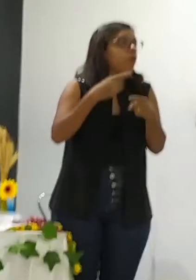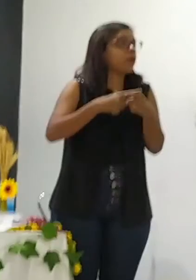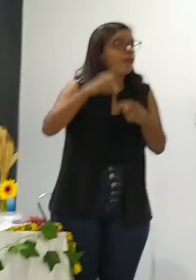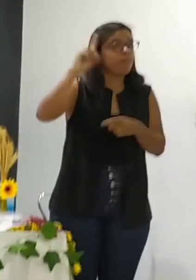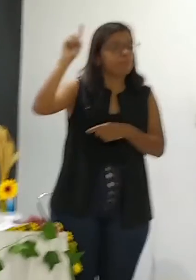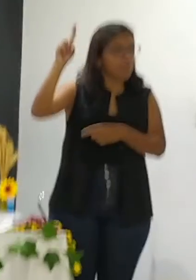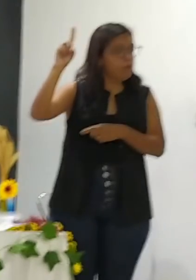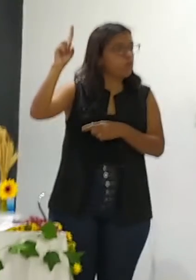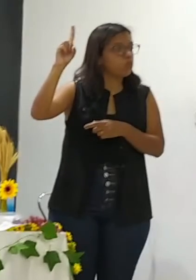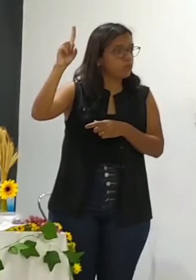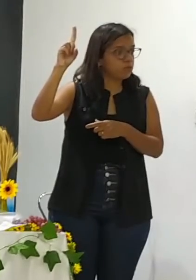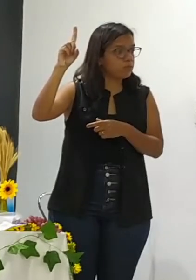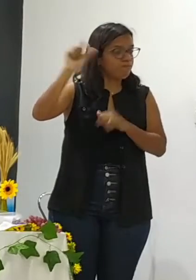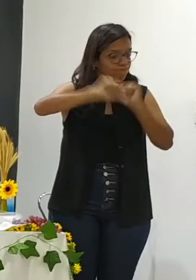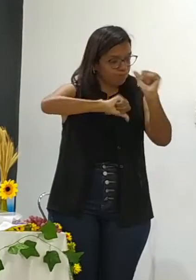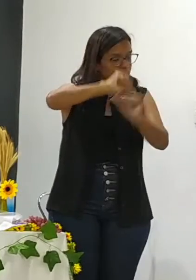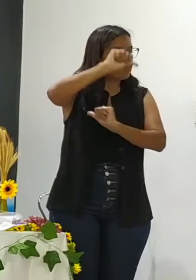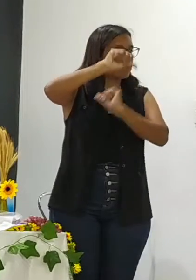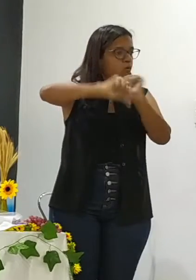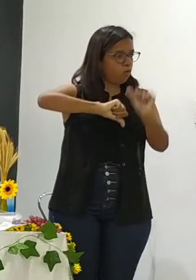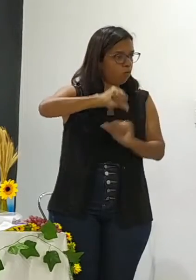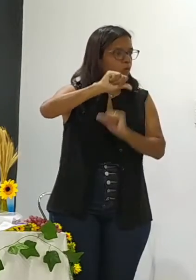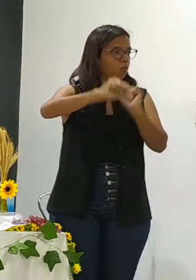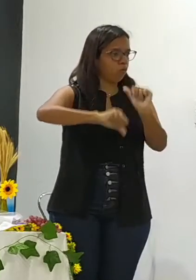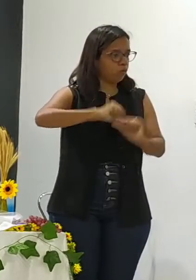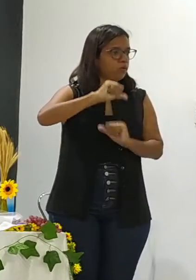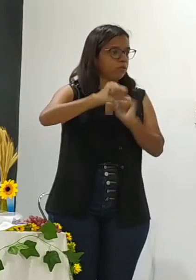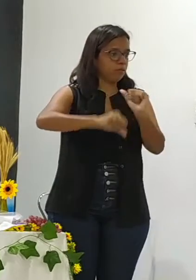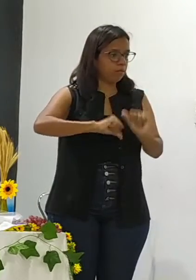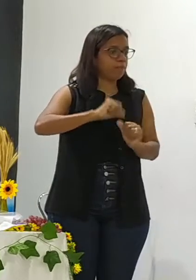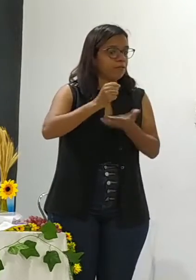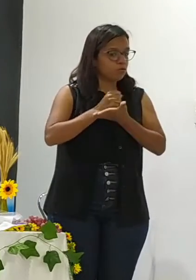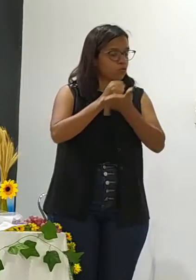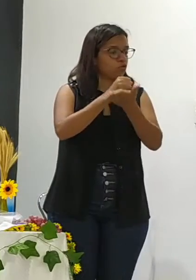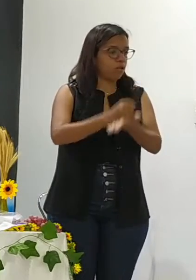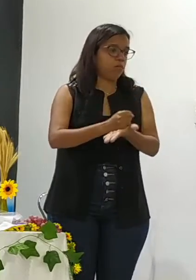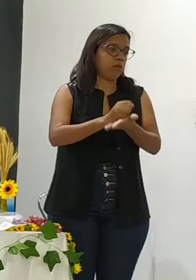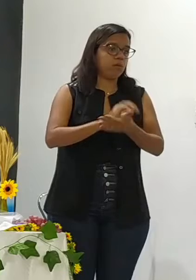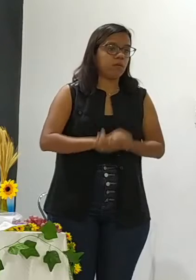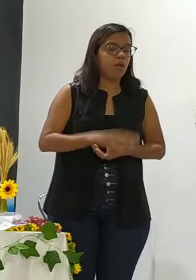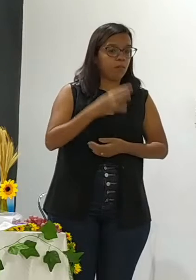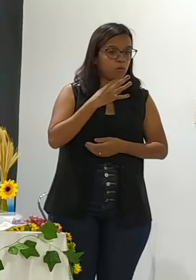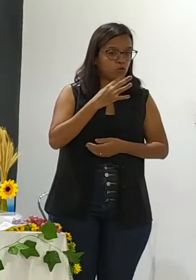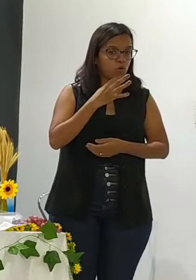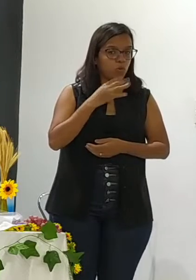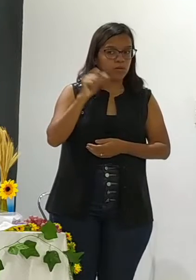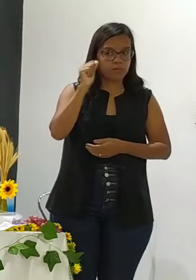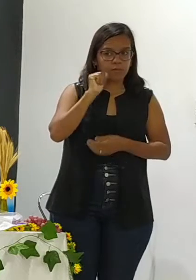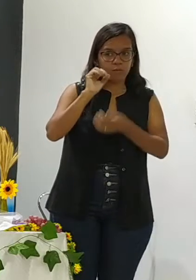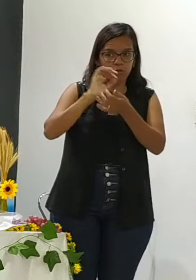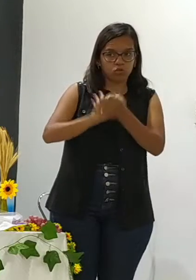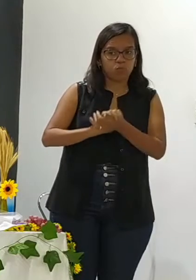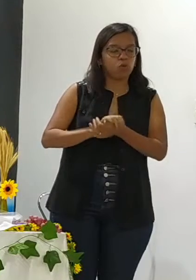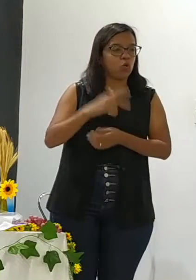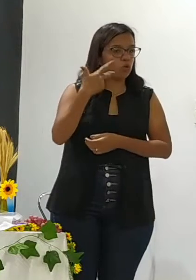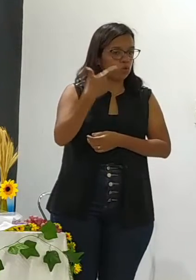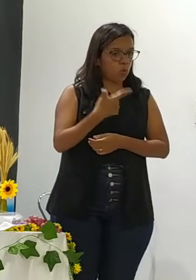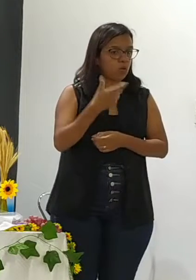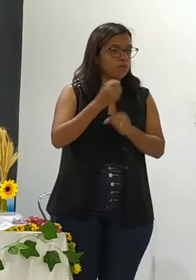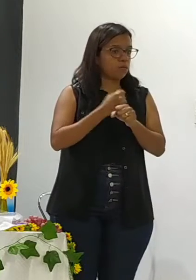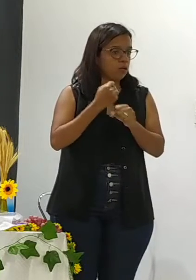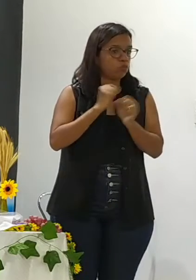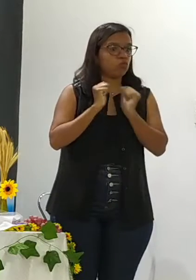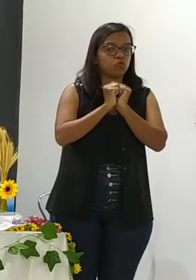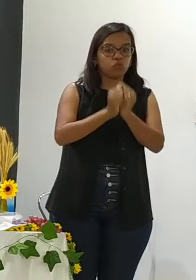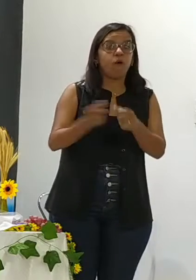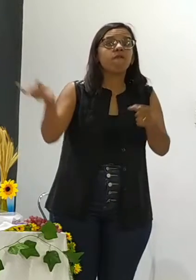Deus, Ele é Deus que restaura, Deus Ele é Deus da provisão. Depois que eu conheci a Elise, que já estávamos 2 anos juntos, ela falou